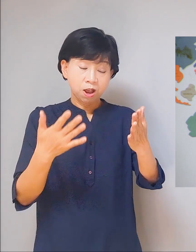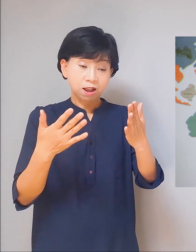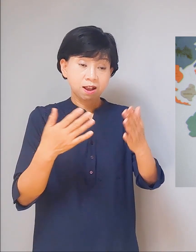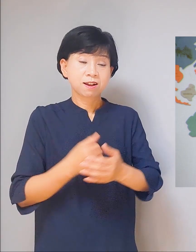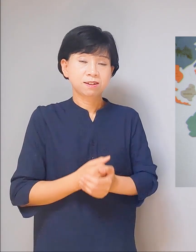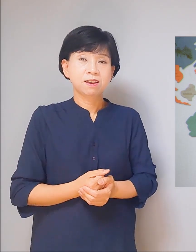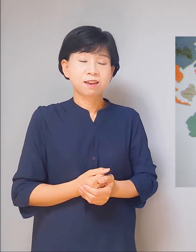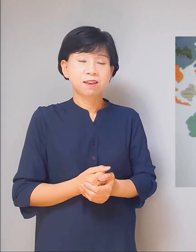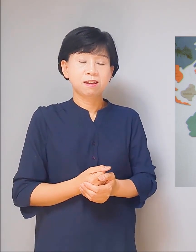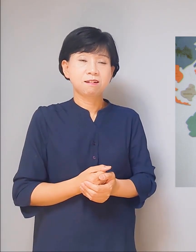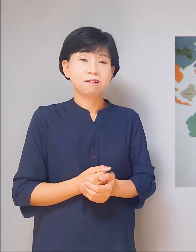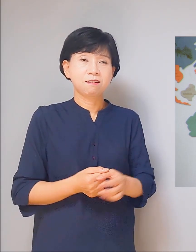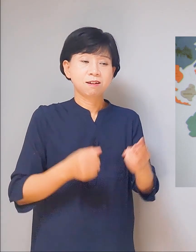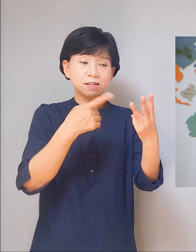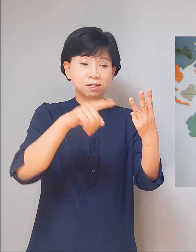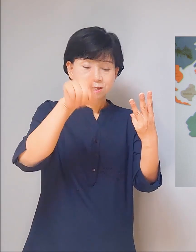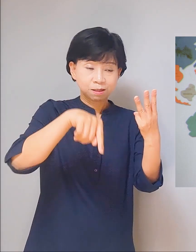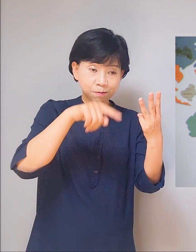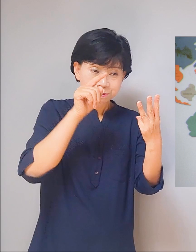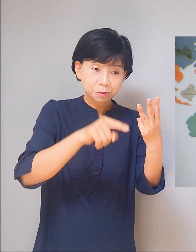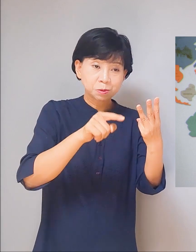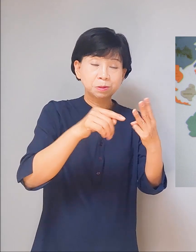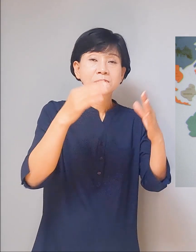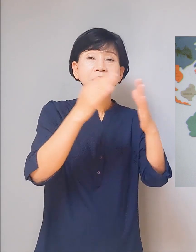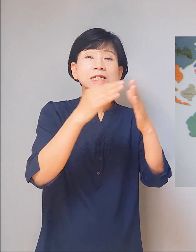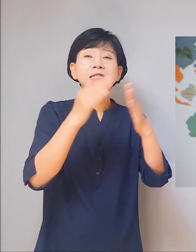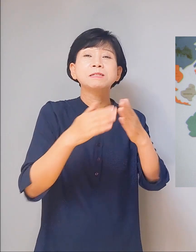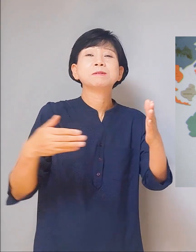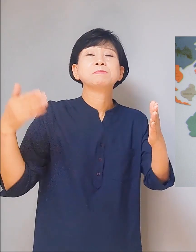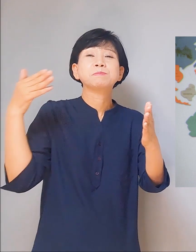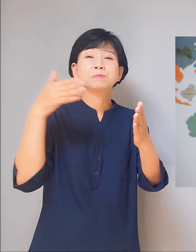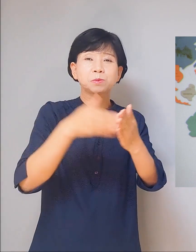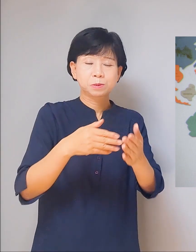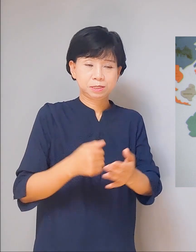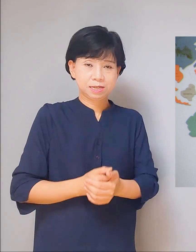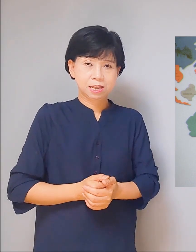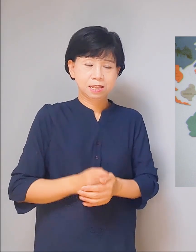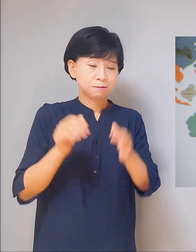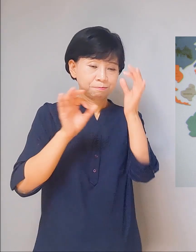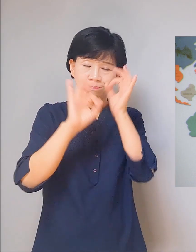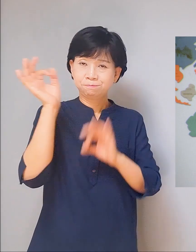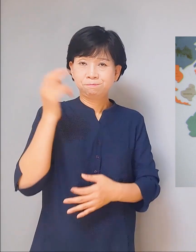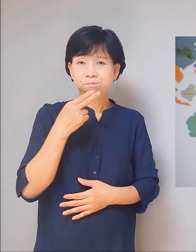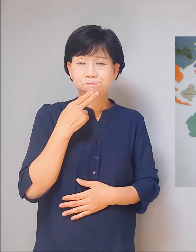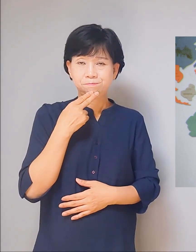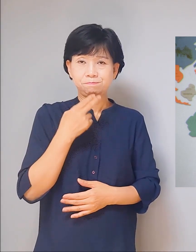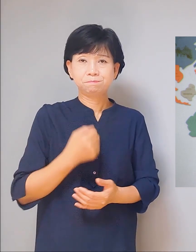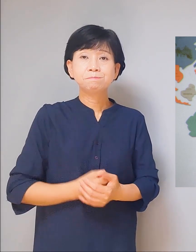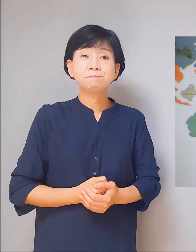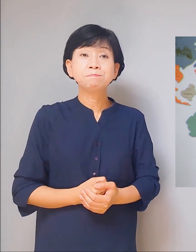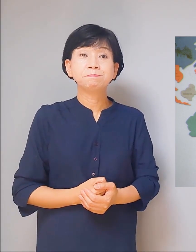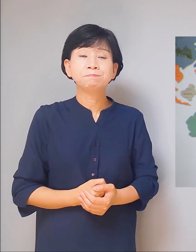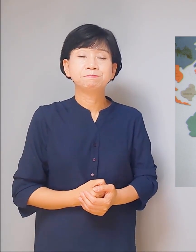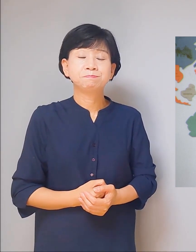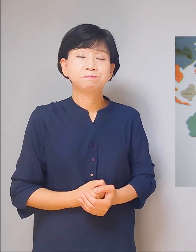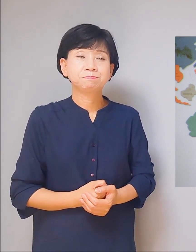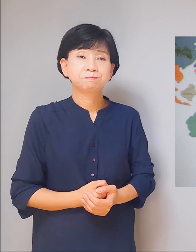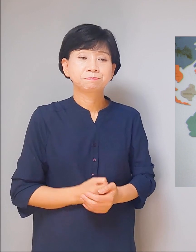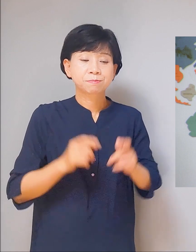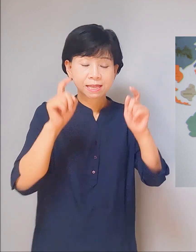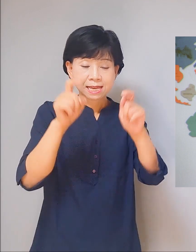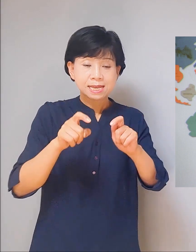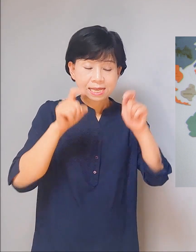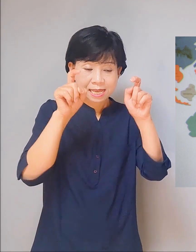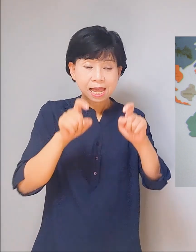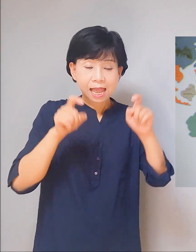동네에 도착한 거지요. 정말 한치의 오차도 없습니다. 당시 우물에 양떼를 데리고 오는 시간은요, 저마다 달라요.